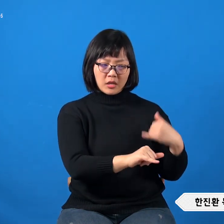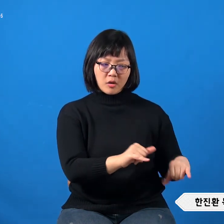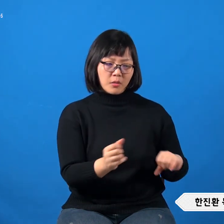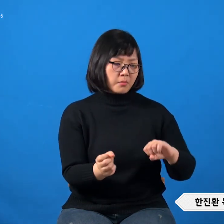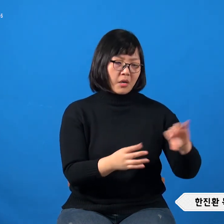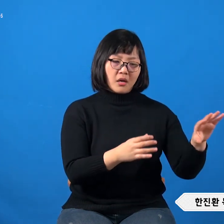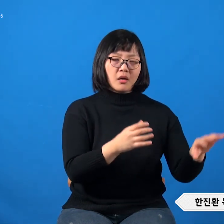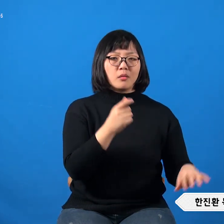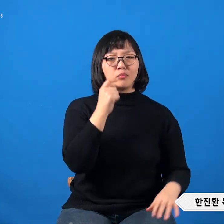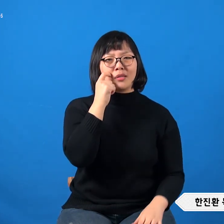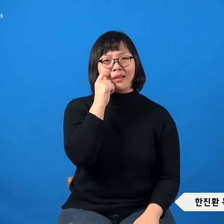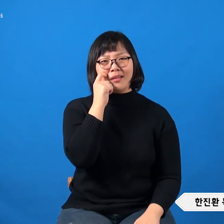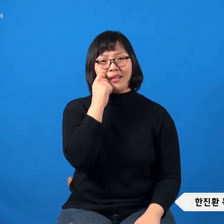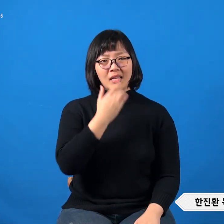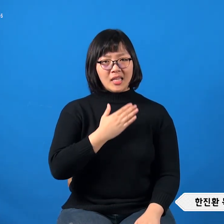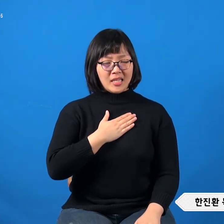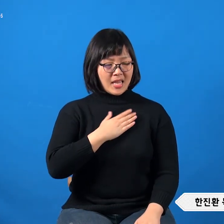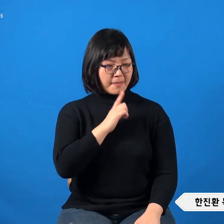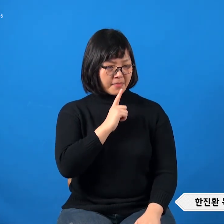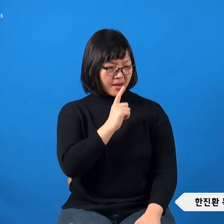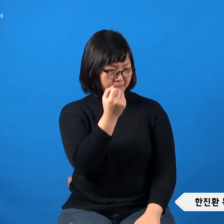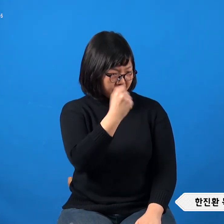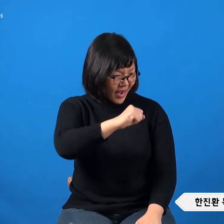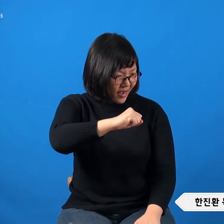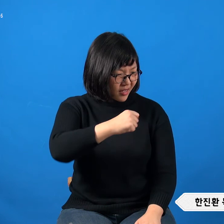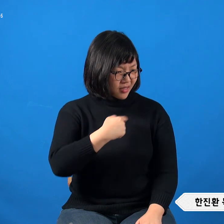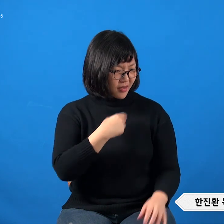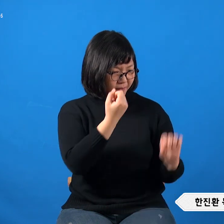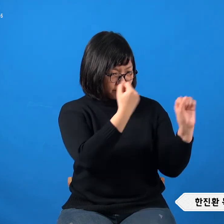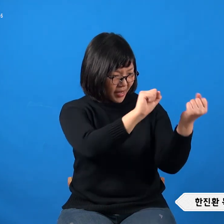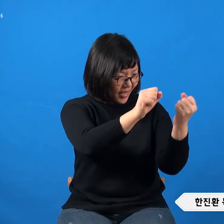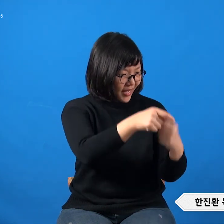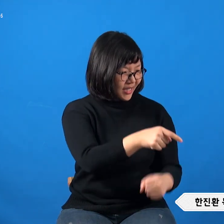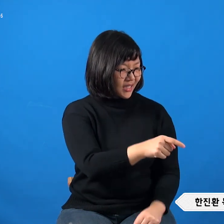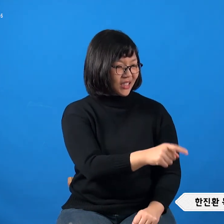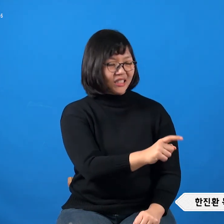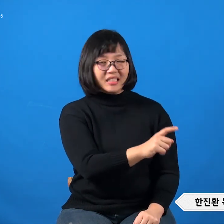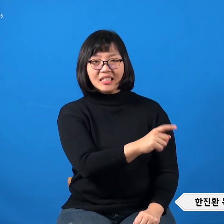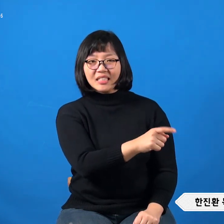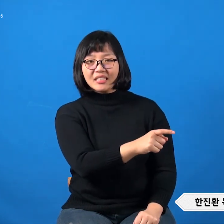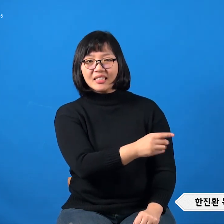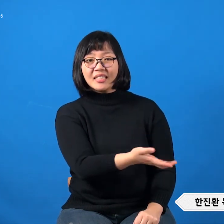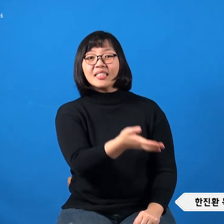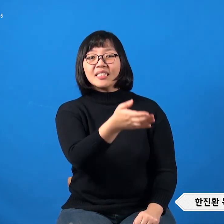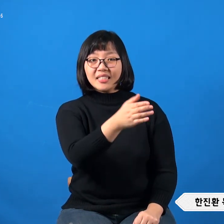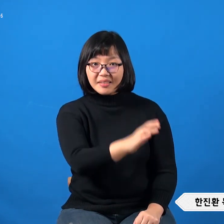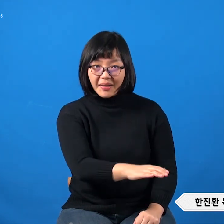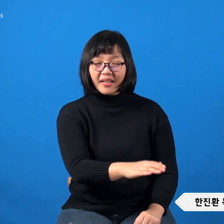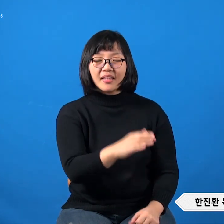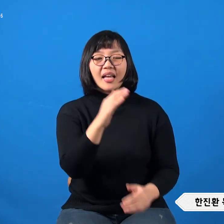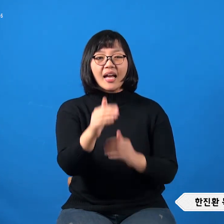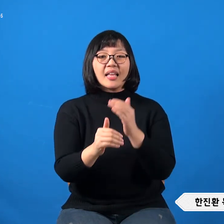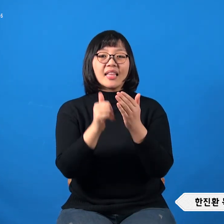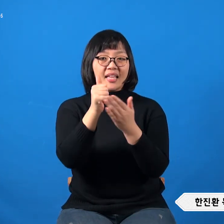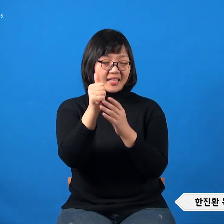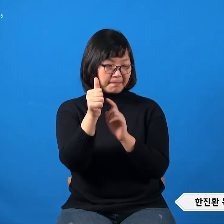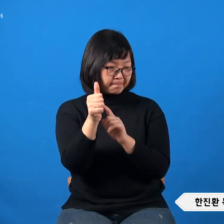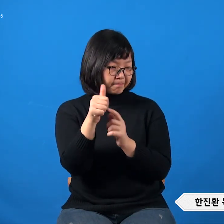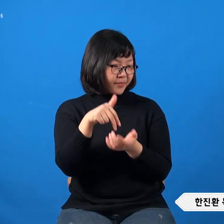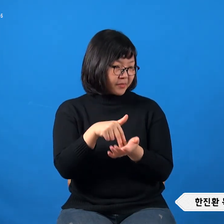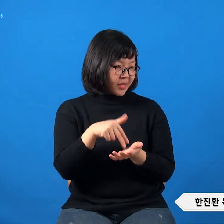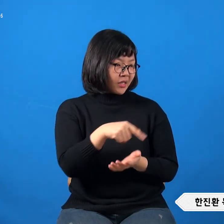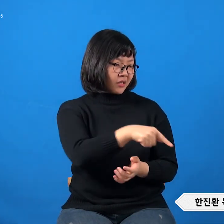없습니다. 말씀에 불순종하고 도망치고 하는 형편없는 종이지만은 하나님은 그 종을